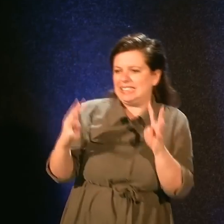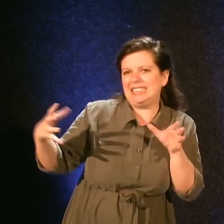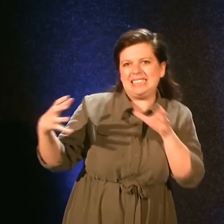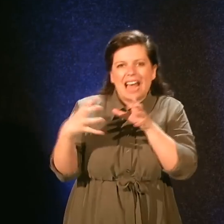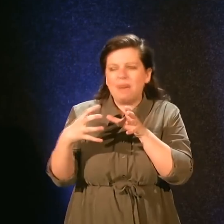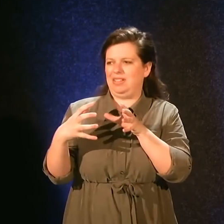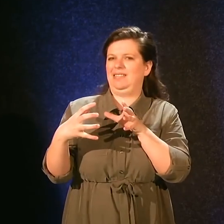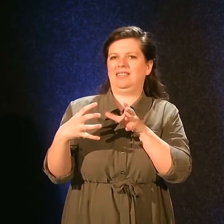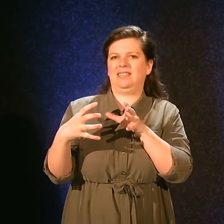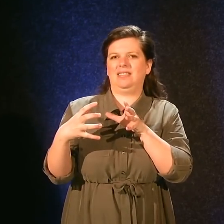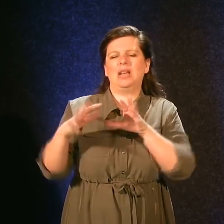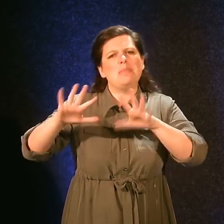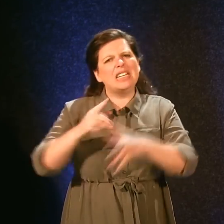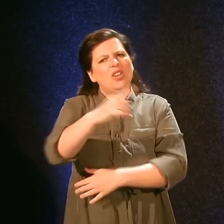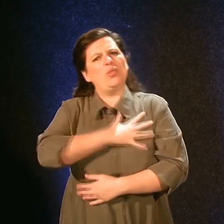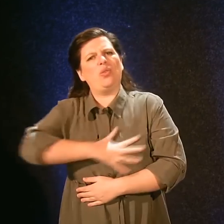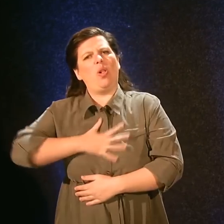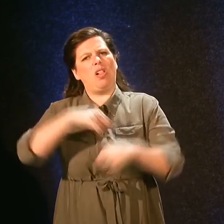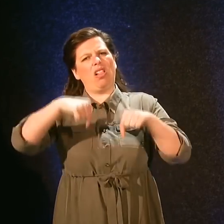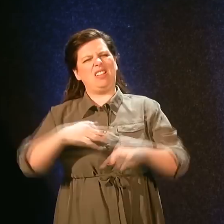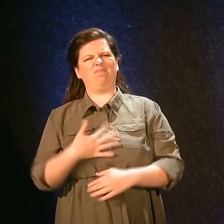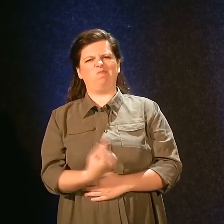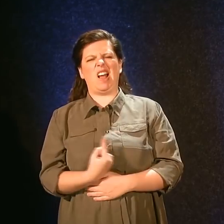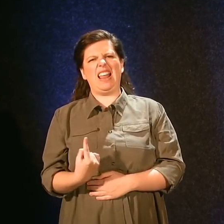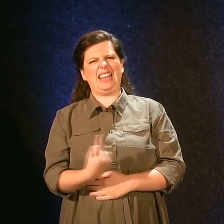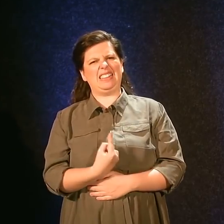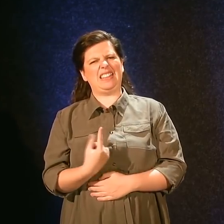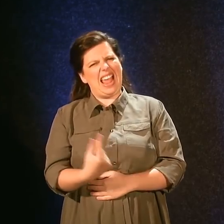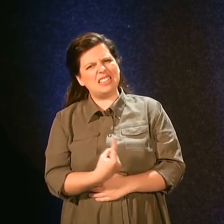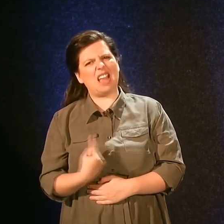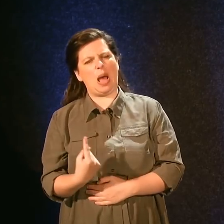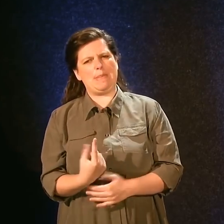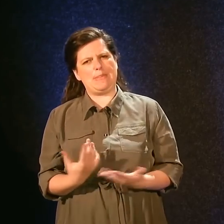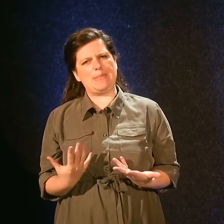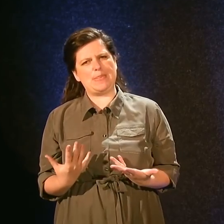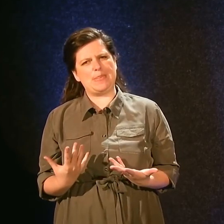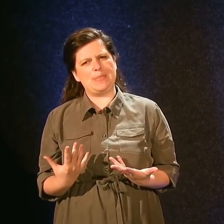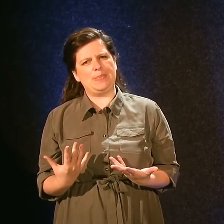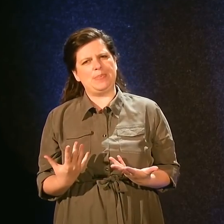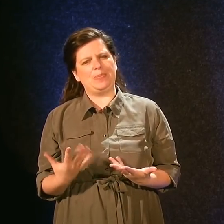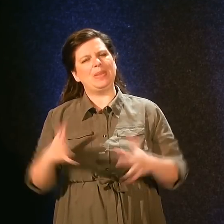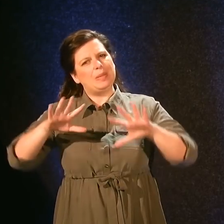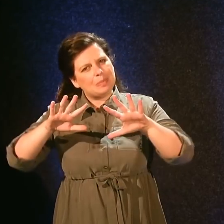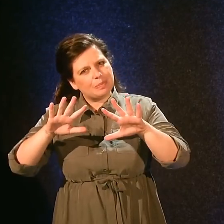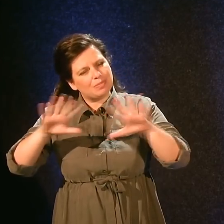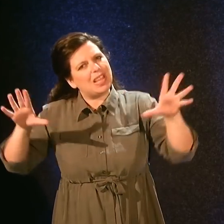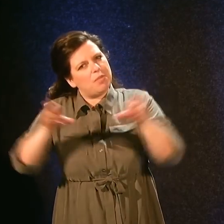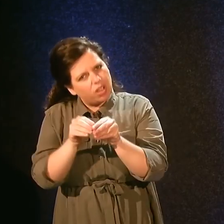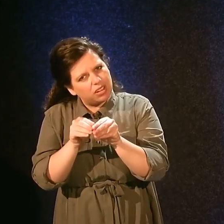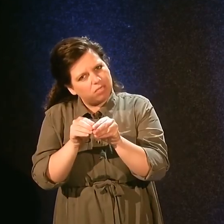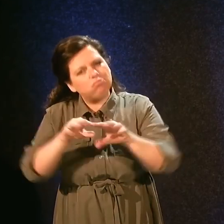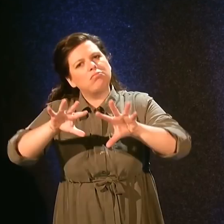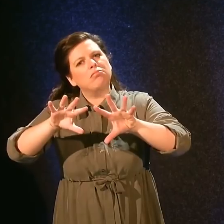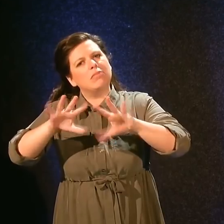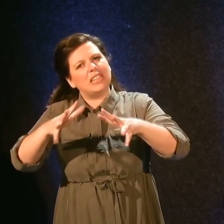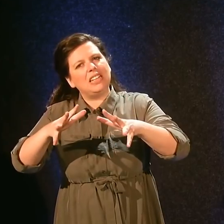gevoel van eenzaamheid. Kan ik me zo voorstellen. Kort gezegd, we missen misschien wel elkaar. En dat mag. Dat